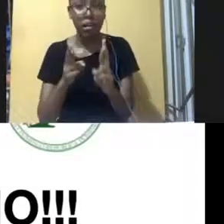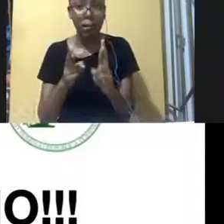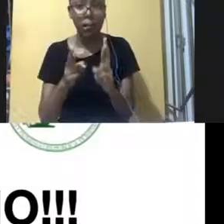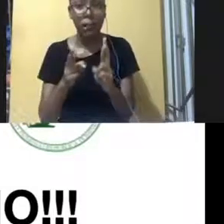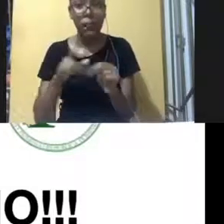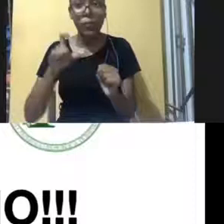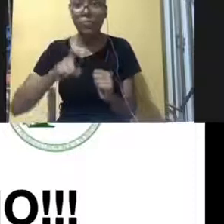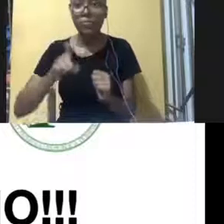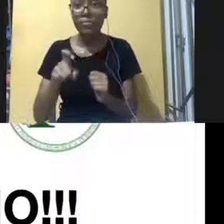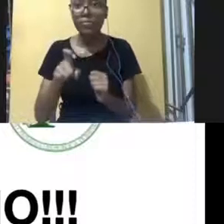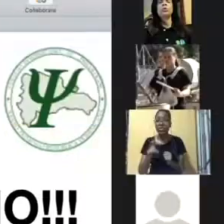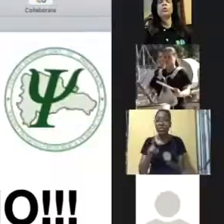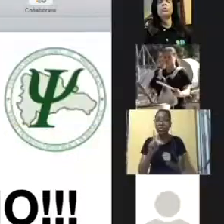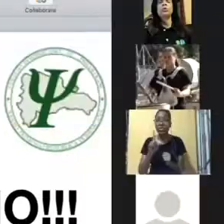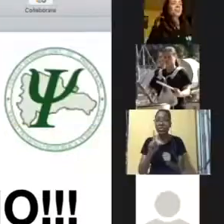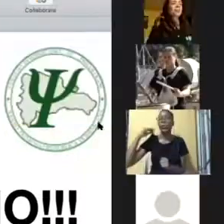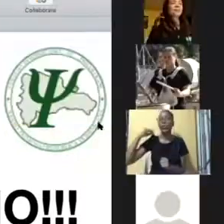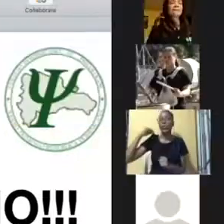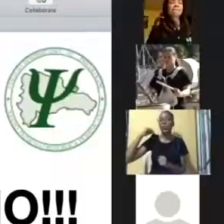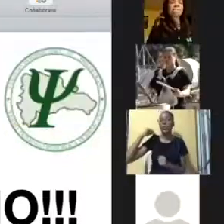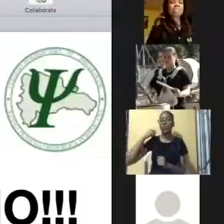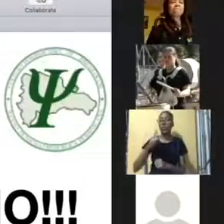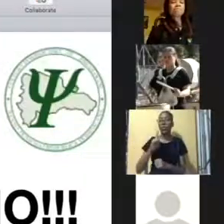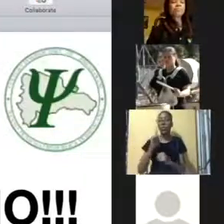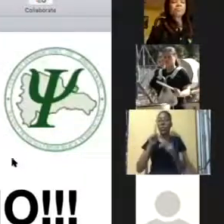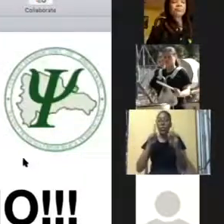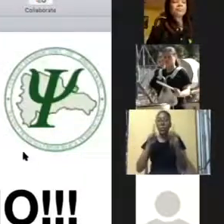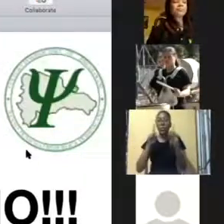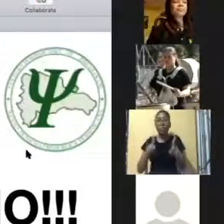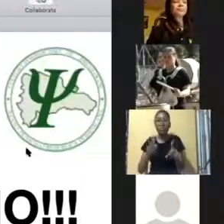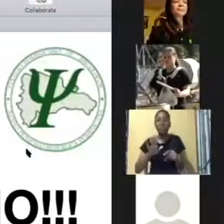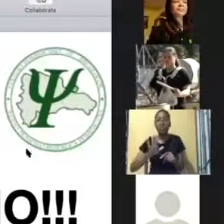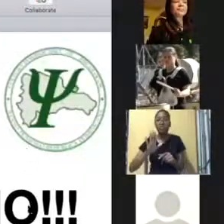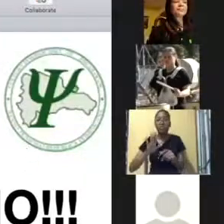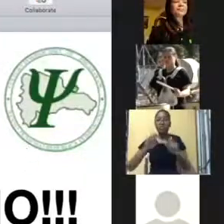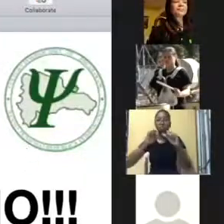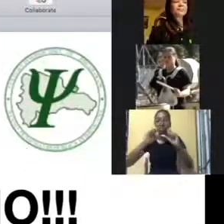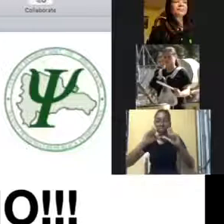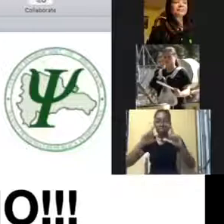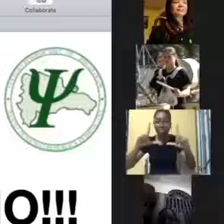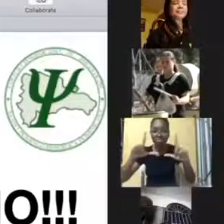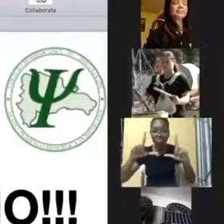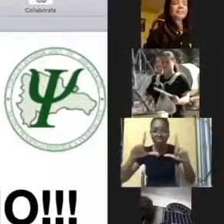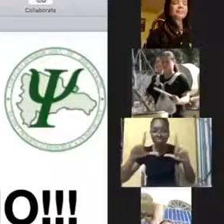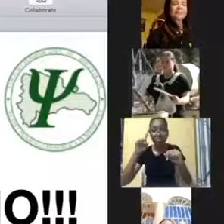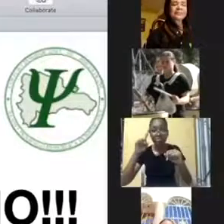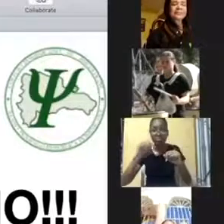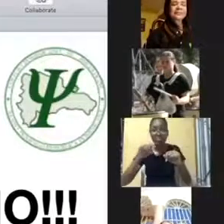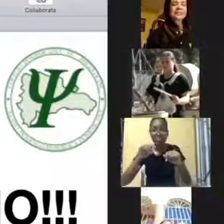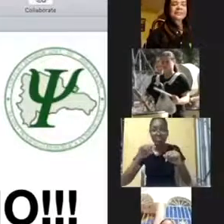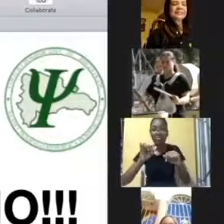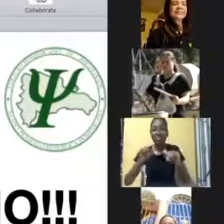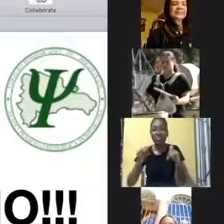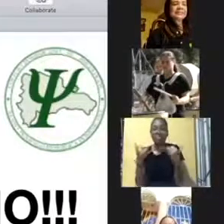voluntario, una persona que prenda su cámara para participar en esta parte, algo